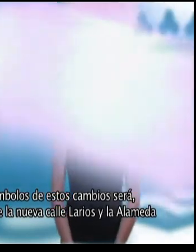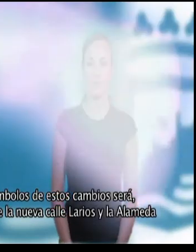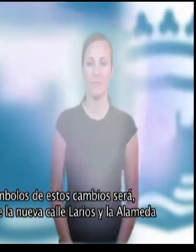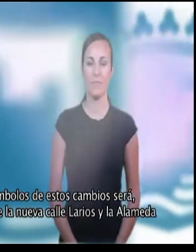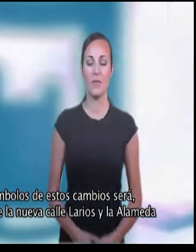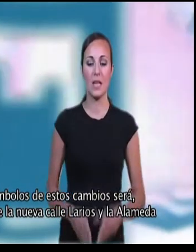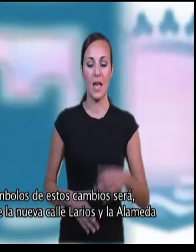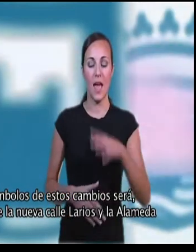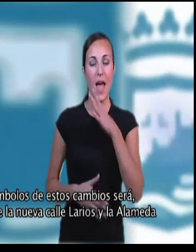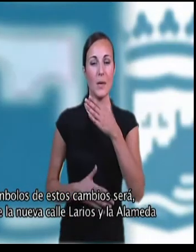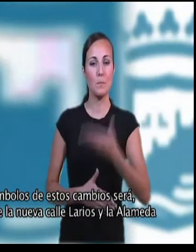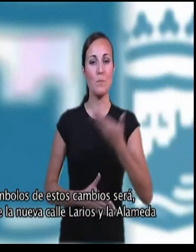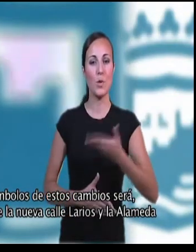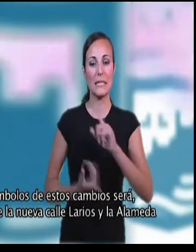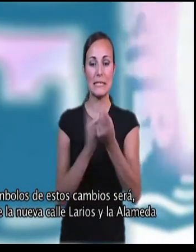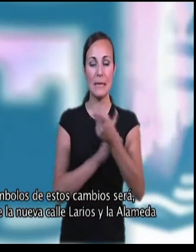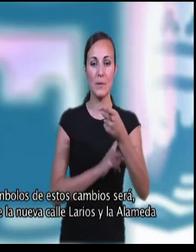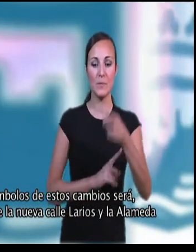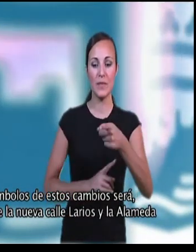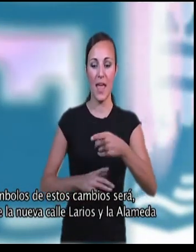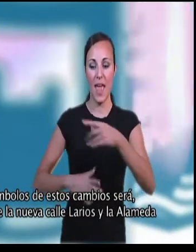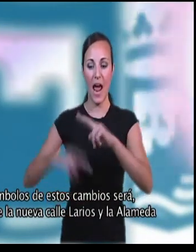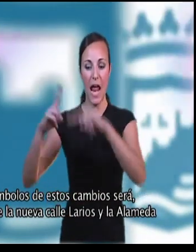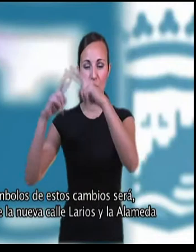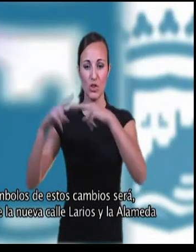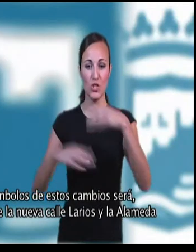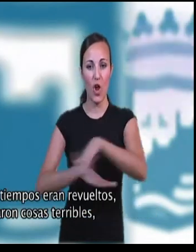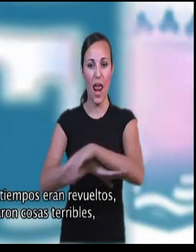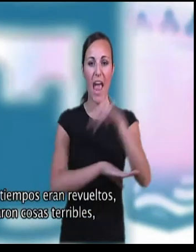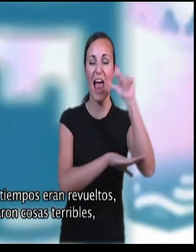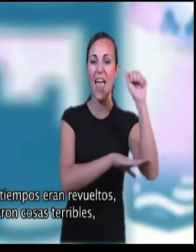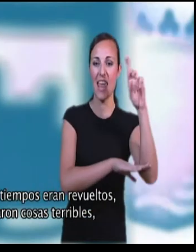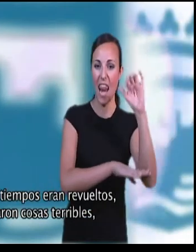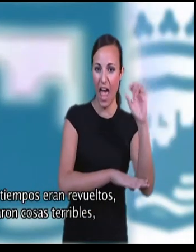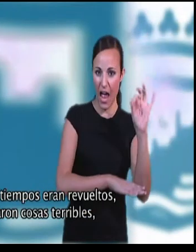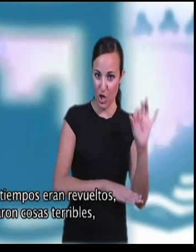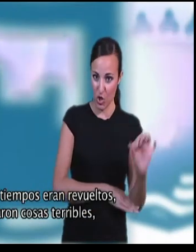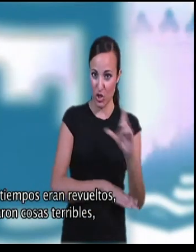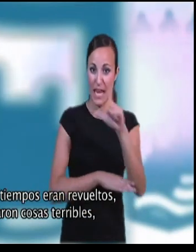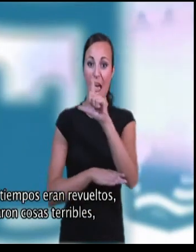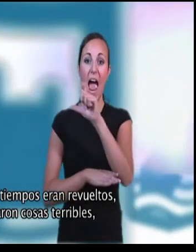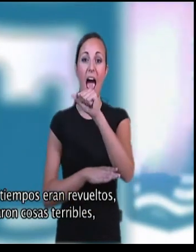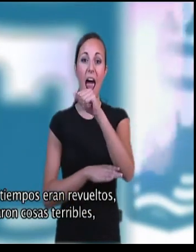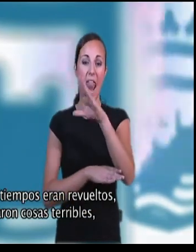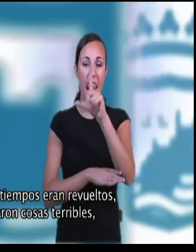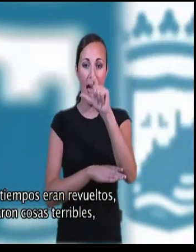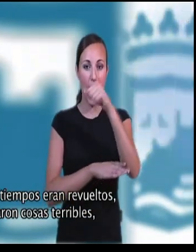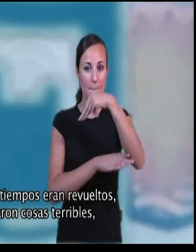cambios será la construcción de la nueva calle Larios y la Alameda. Pero los tiempos eran revueltos. Pasan cosas terribles, como